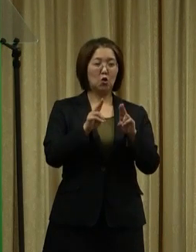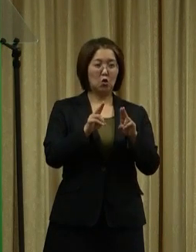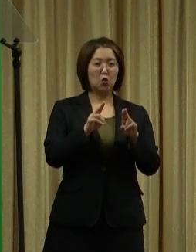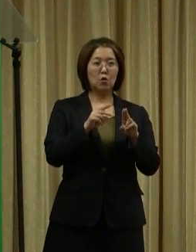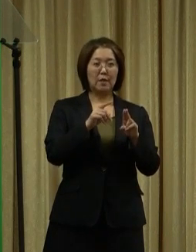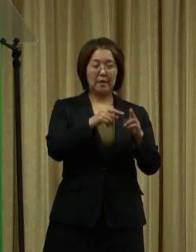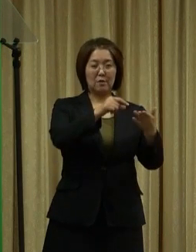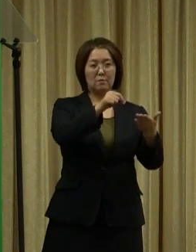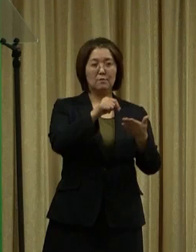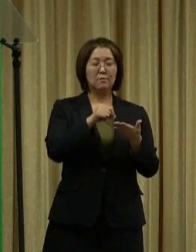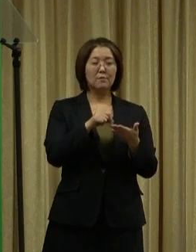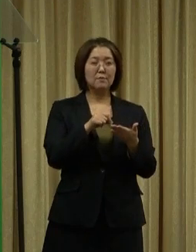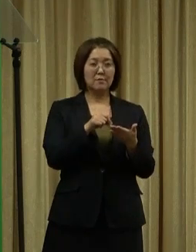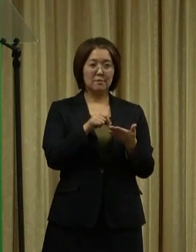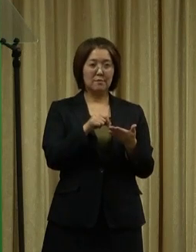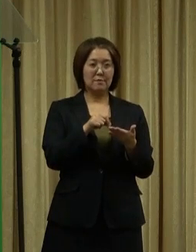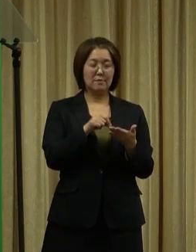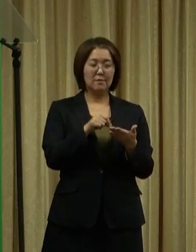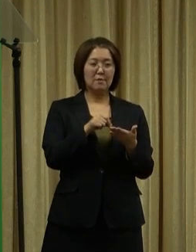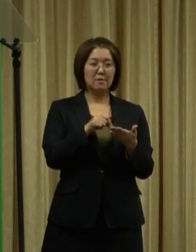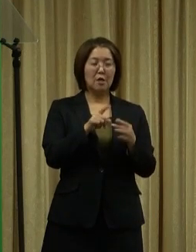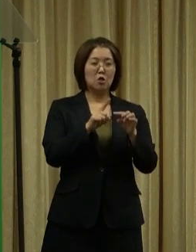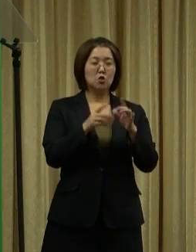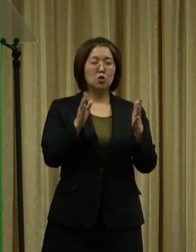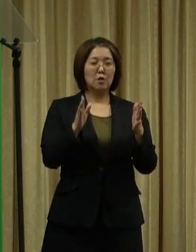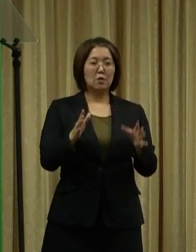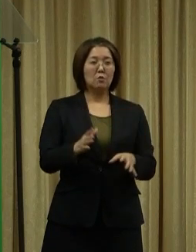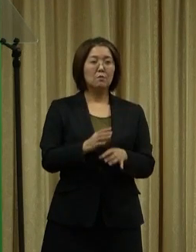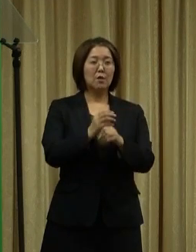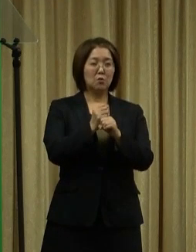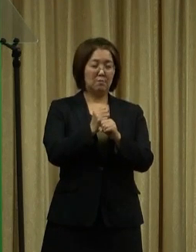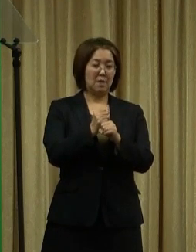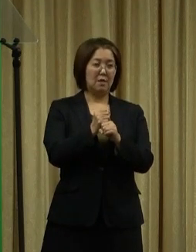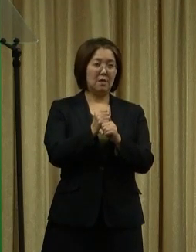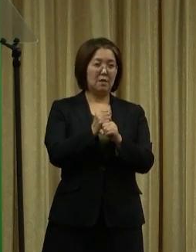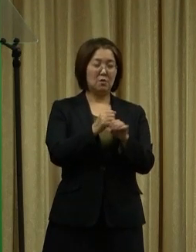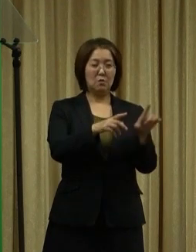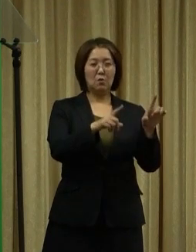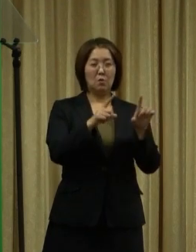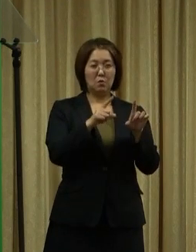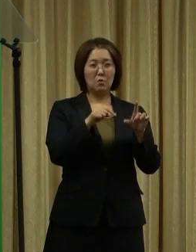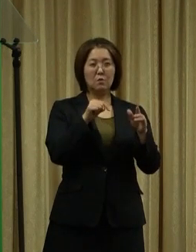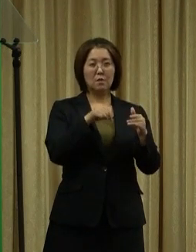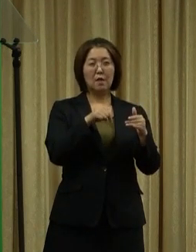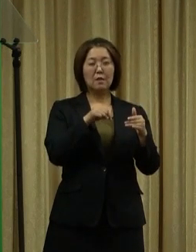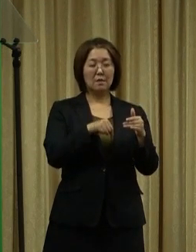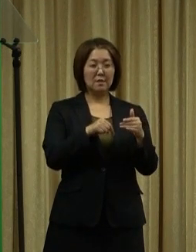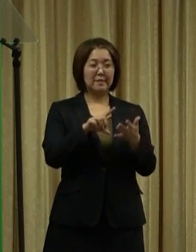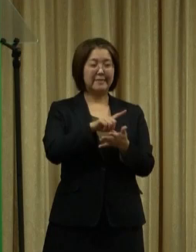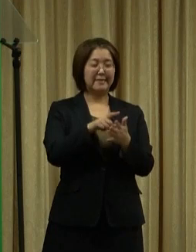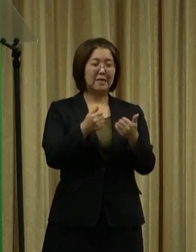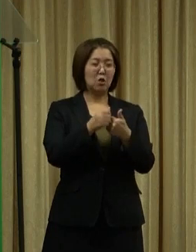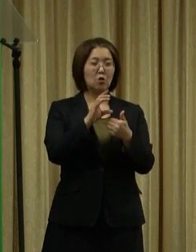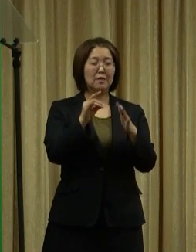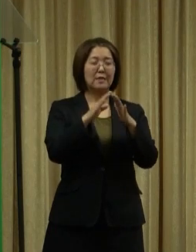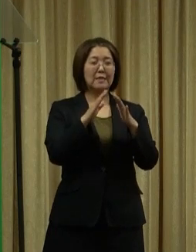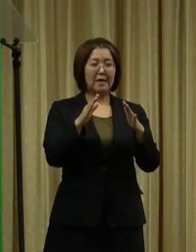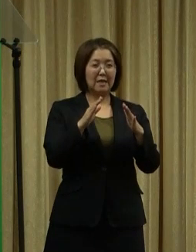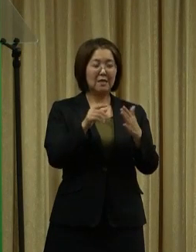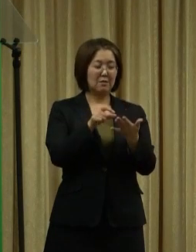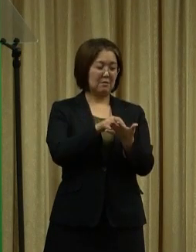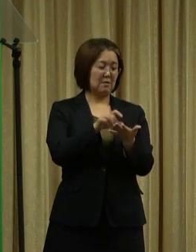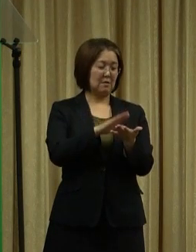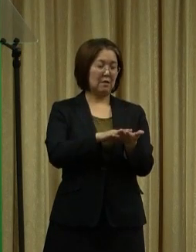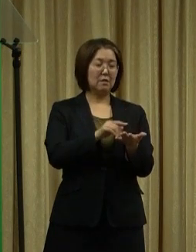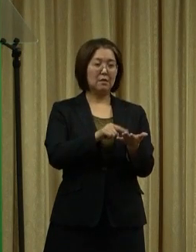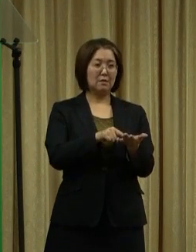ご提案、あの中間取りまとめというご報告をいただいた中に、この地域協議会というものの資質が